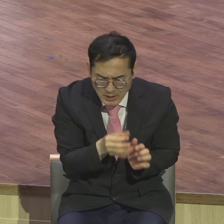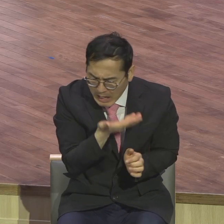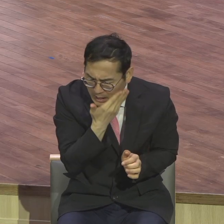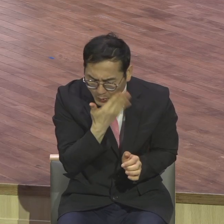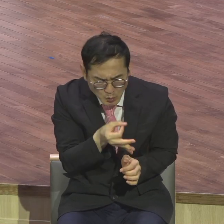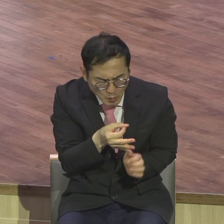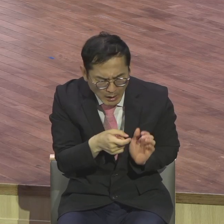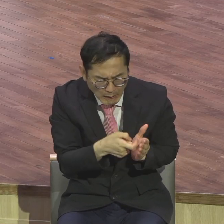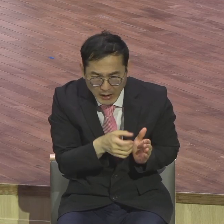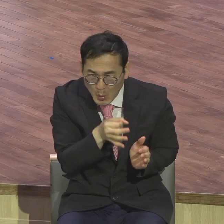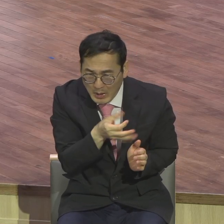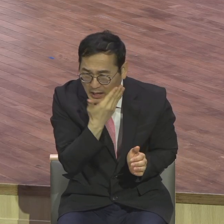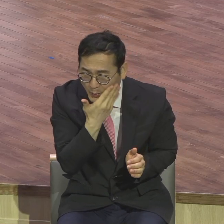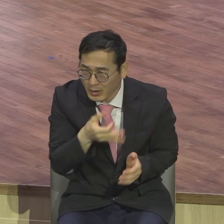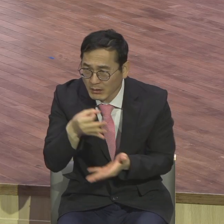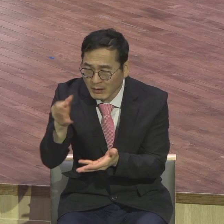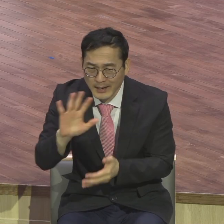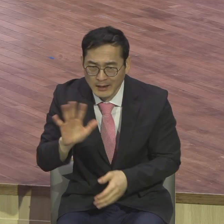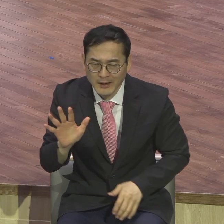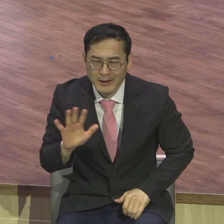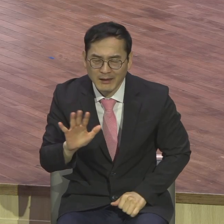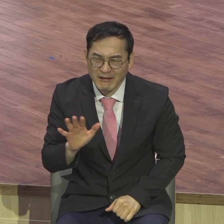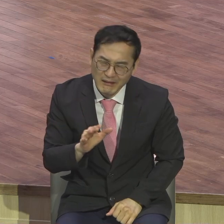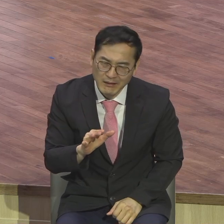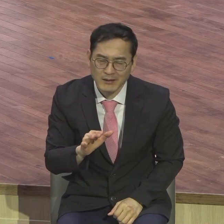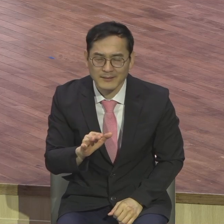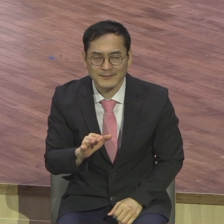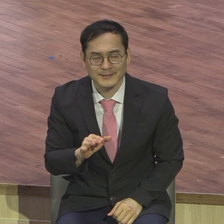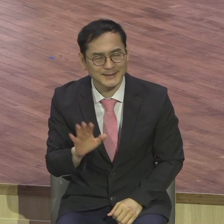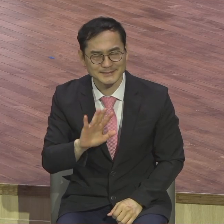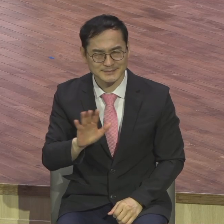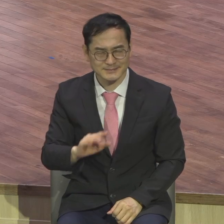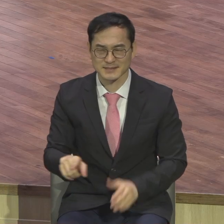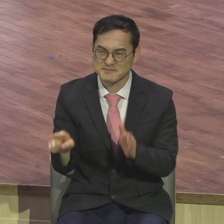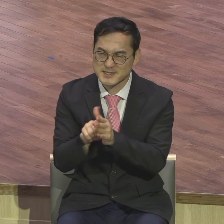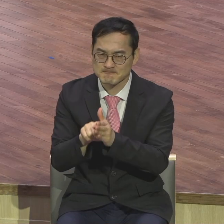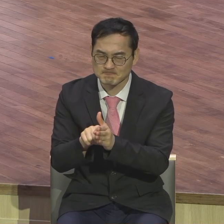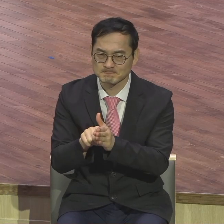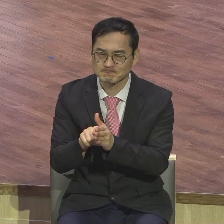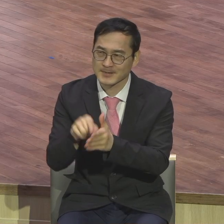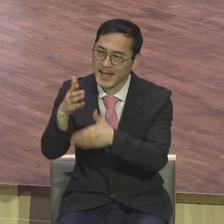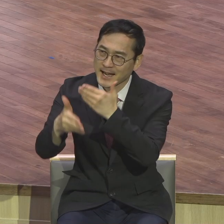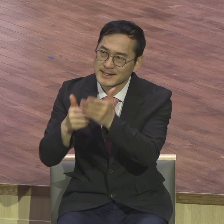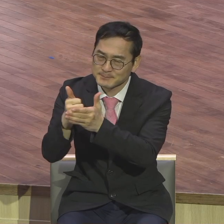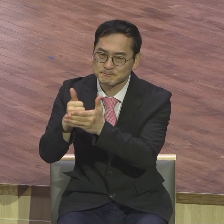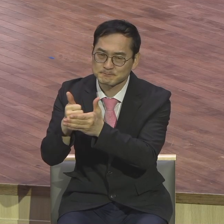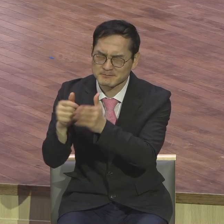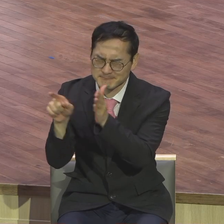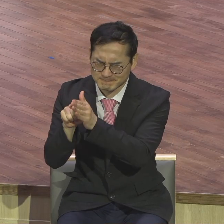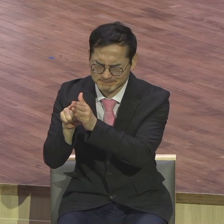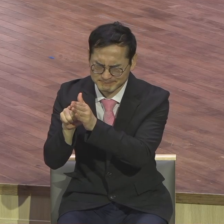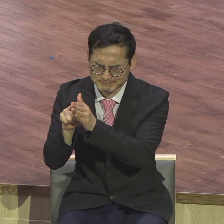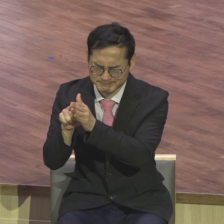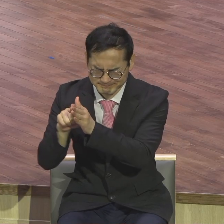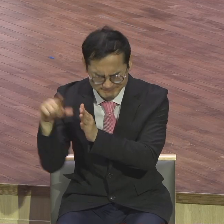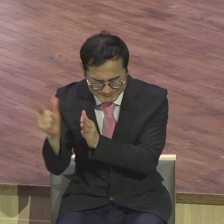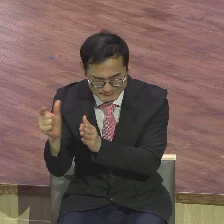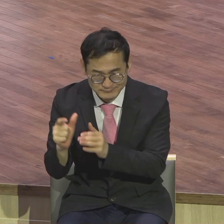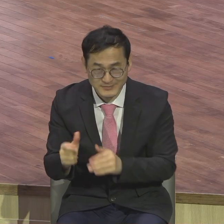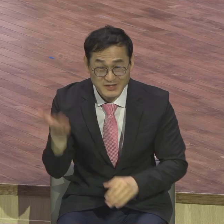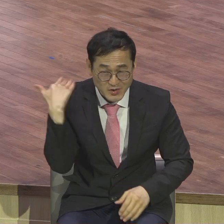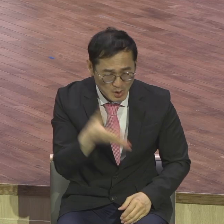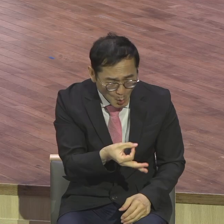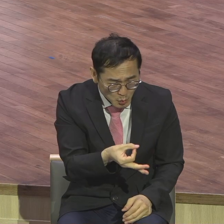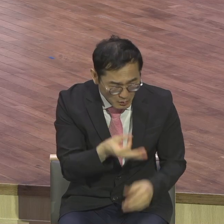개념이 다 무너져. 하나님 앞에 나와서 하나님 앞에 살다 보니까 그 불신자 때 벌벌 벌벌 떨던